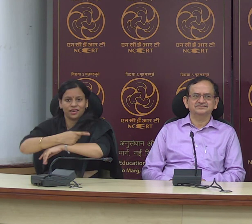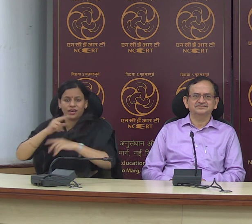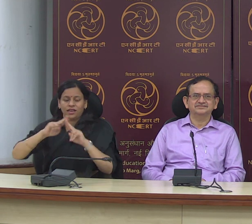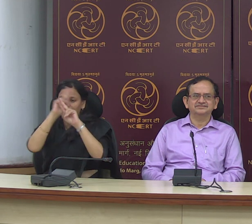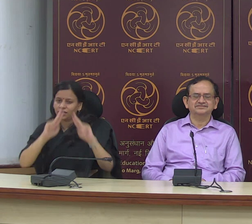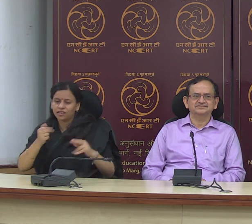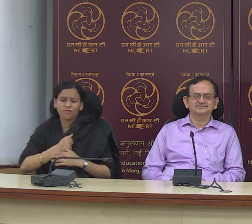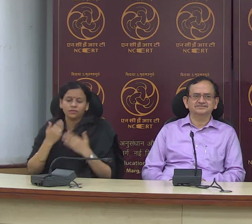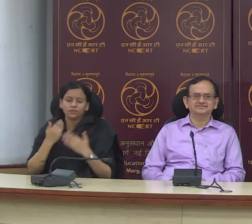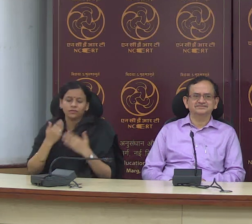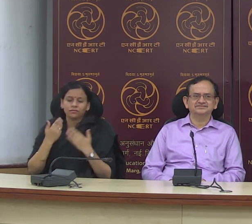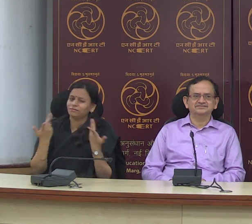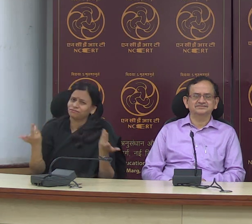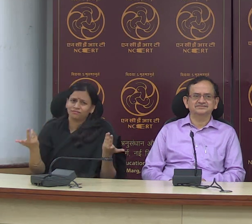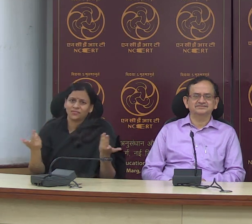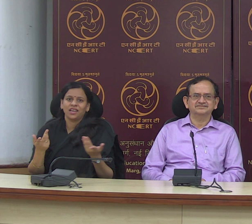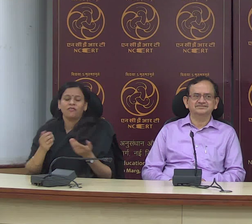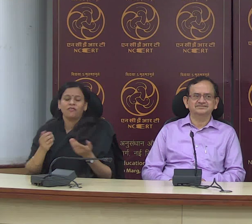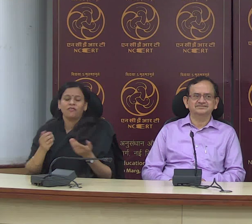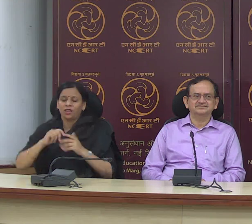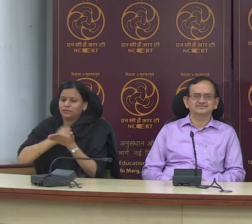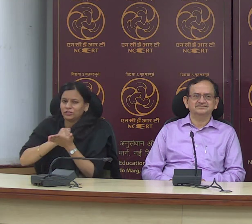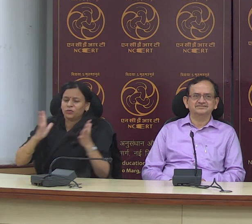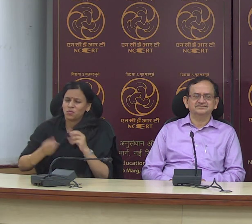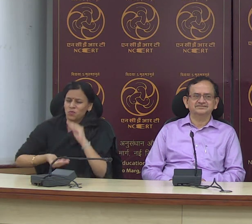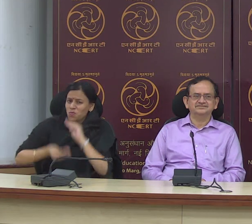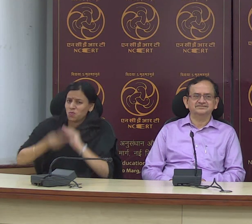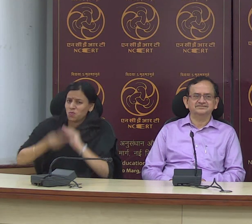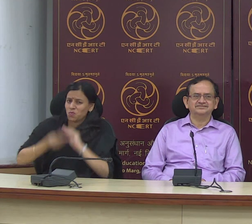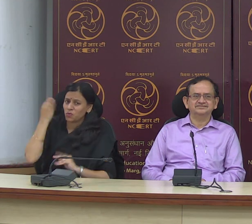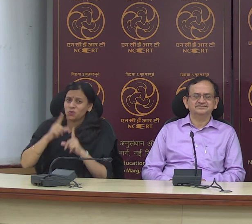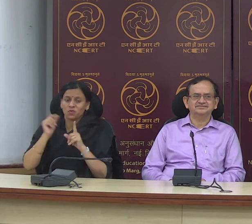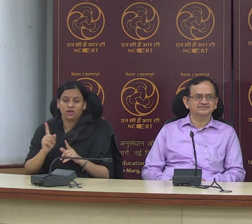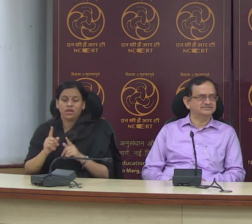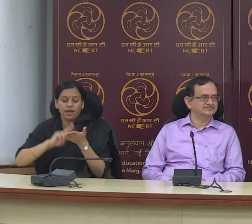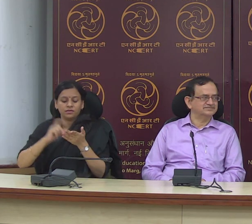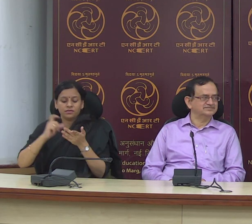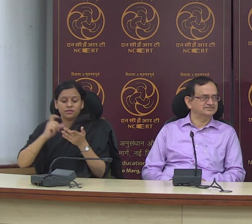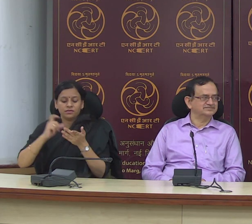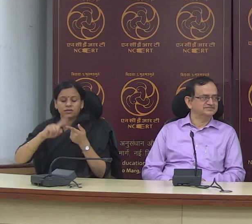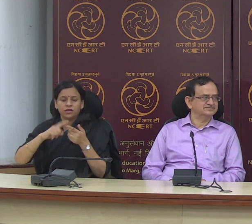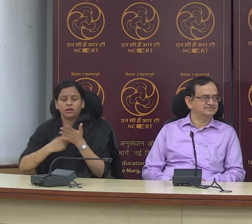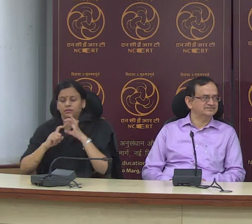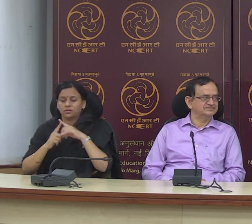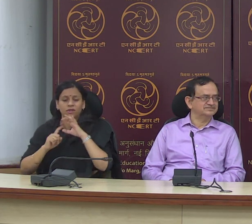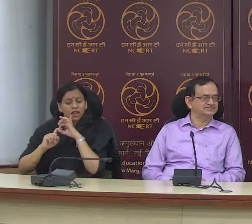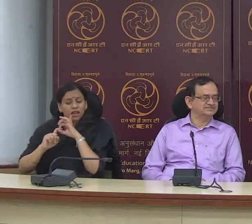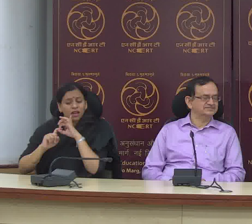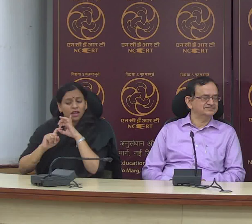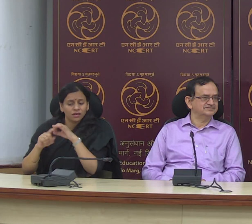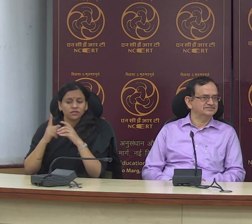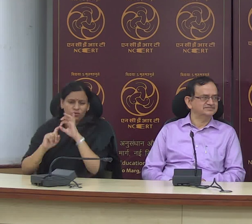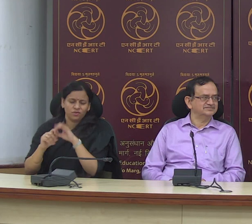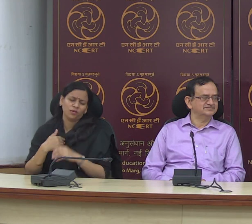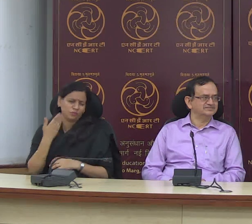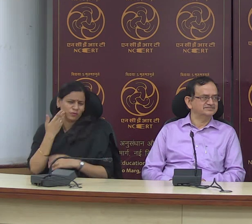अंतर्राष्ट्रीय है या हमारा है, मुझे लग रहा है इसमें इस और भी एक प्रयास हमारा बढ़ रहा है। सर ऑन बिहाफ ऑफ NCERT, आई वुड लाइक टू आस्क यू अ क्वेश्चन। एज